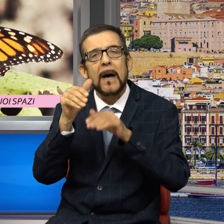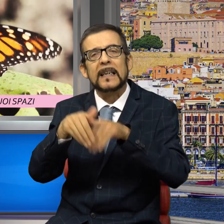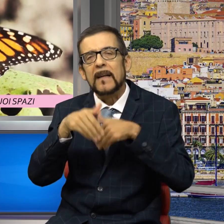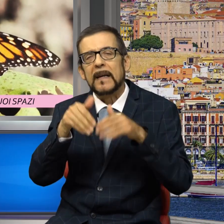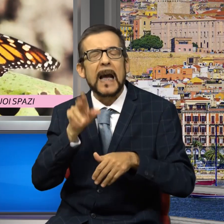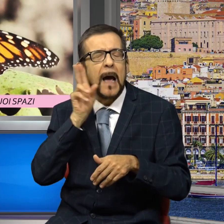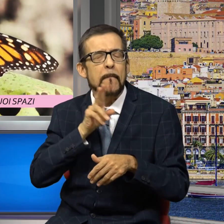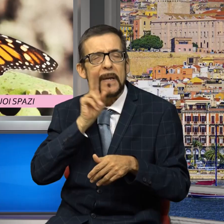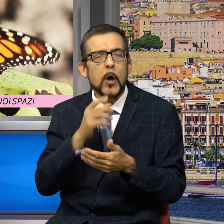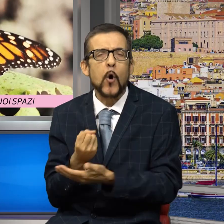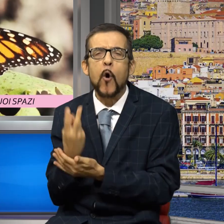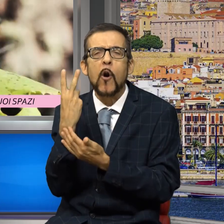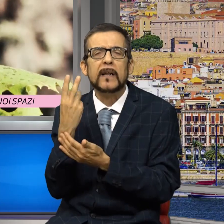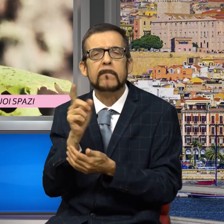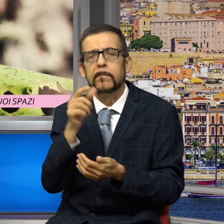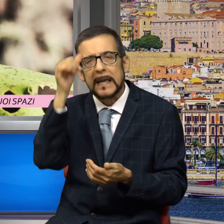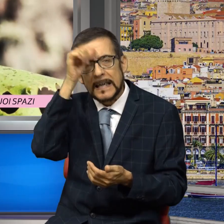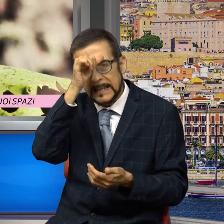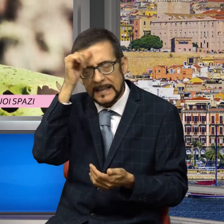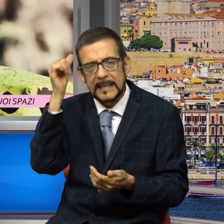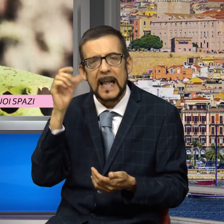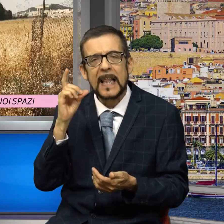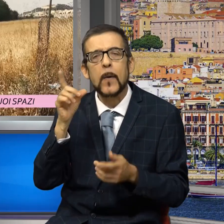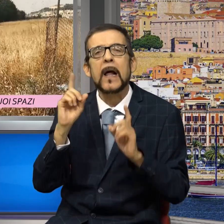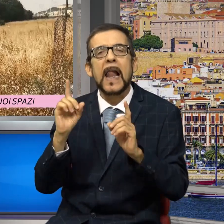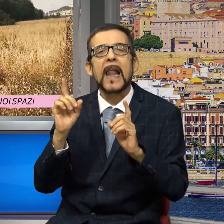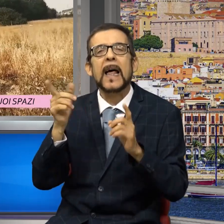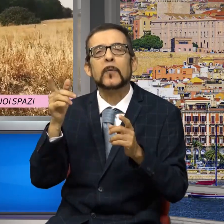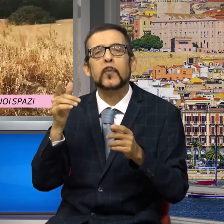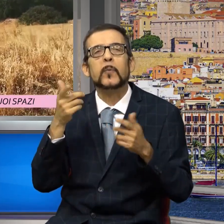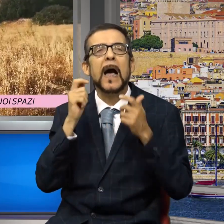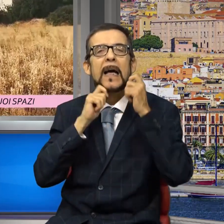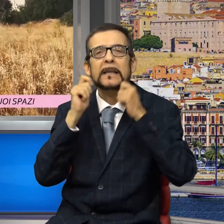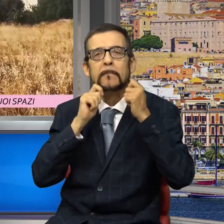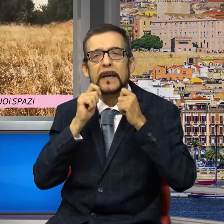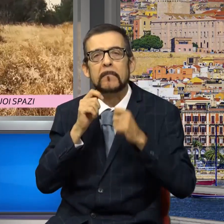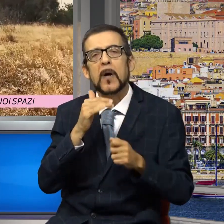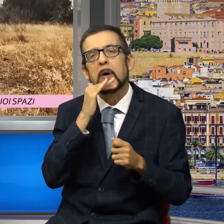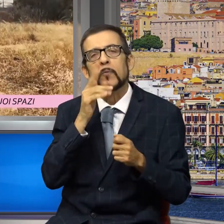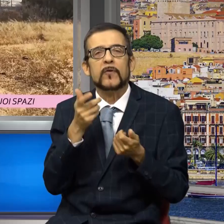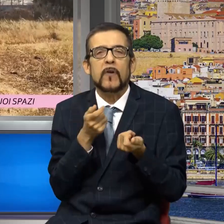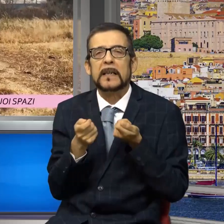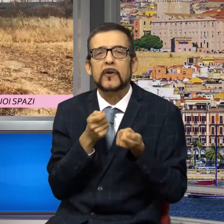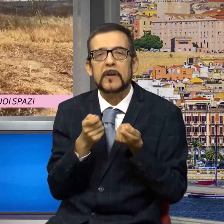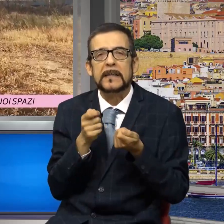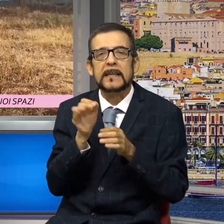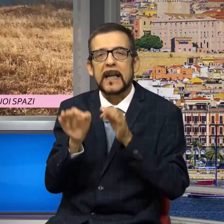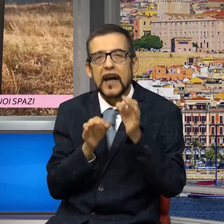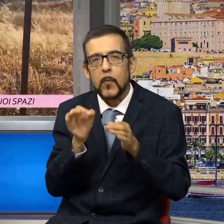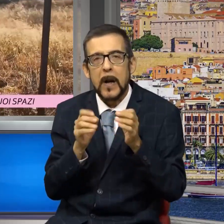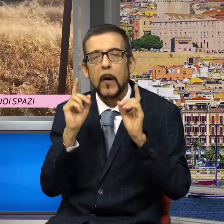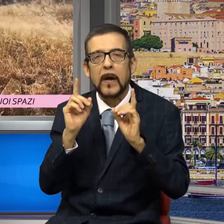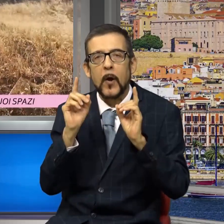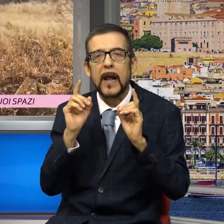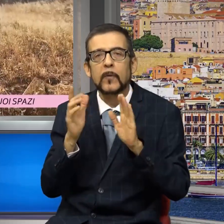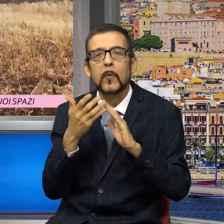Cristina De Lunas sono luoghi in cui la natura finalmente si esprime, basta saperli gestire e curarli quando la natura lo chiede, ad esempio poco